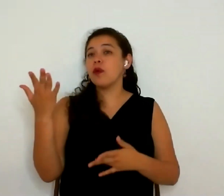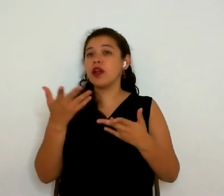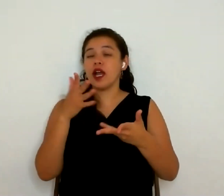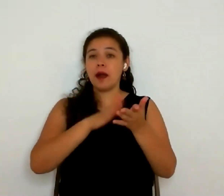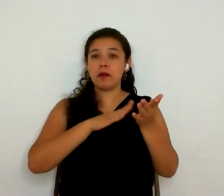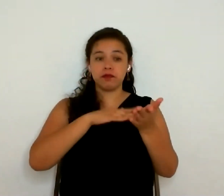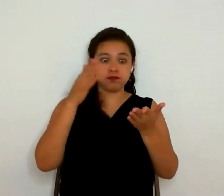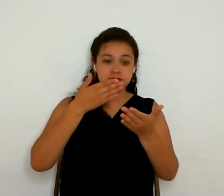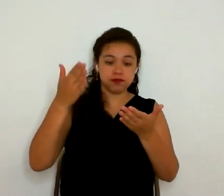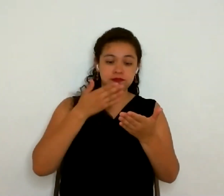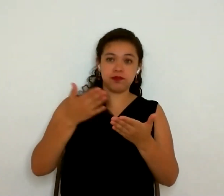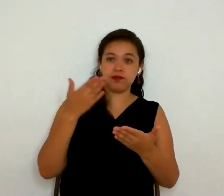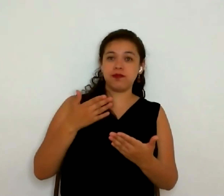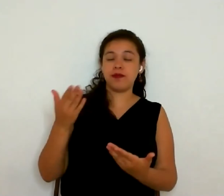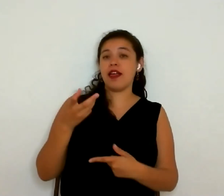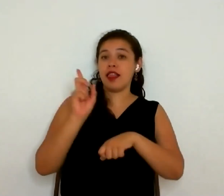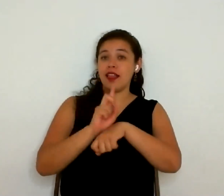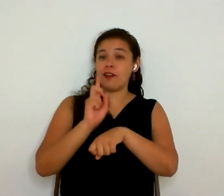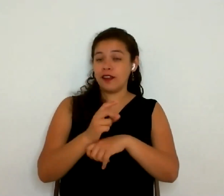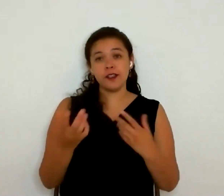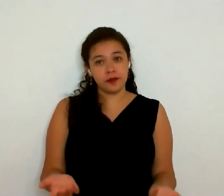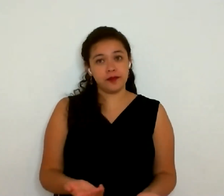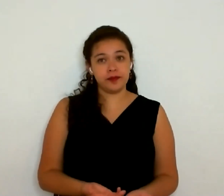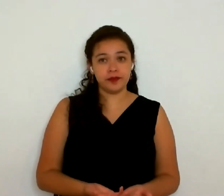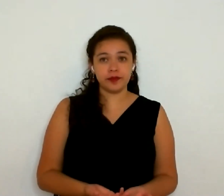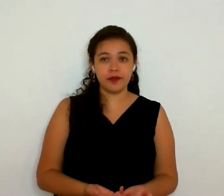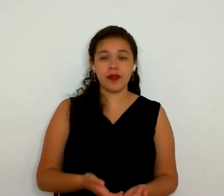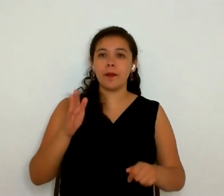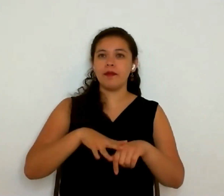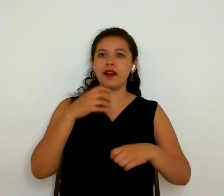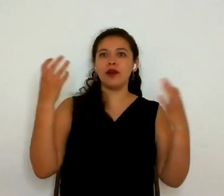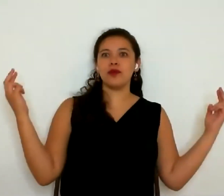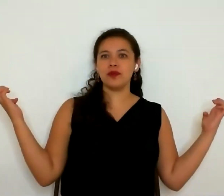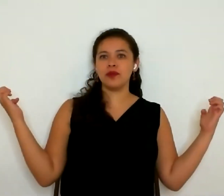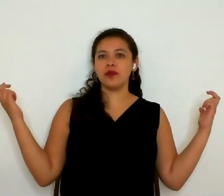años entonces más todos los de urgencias